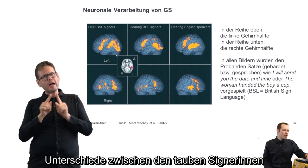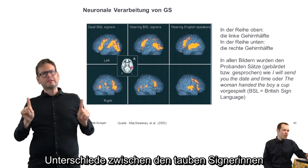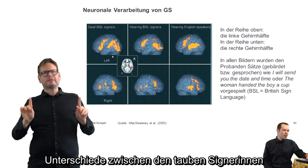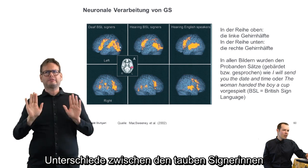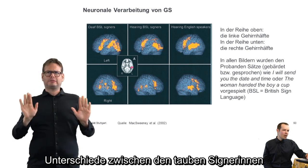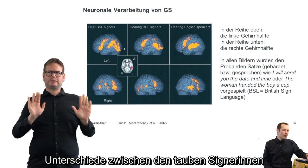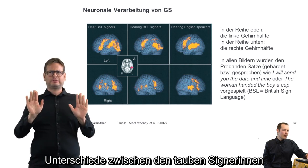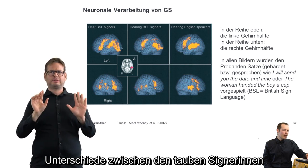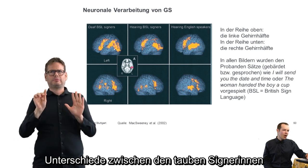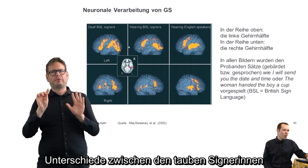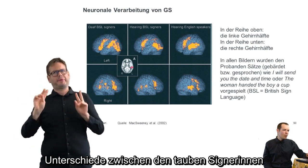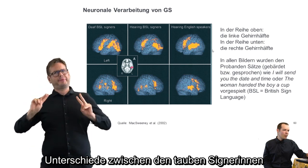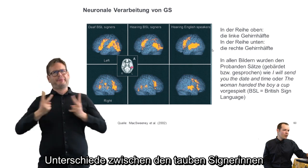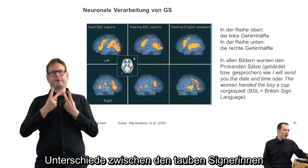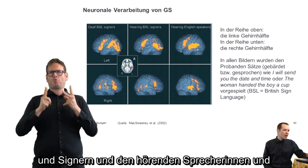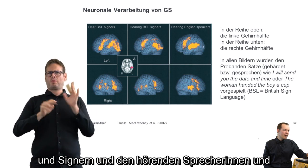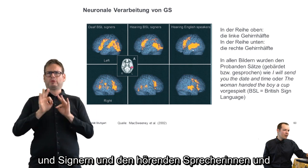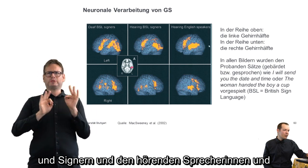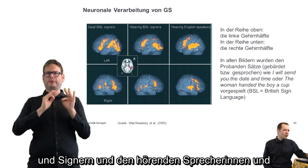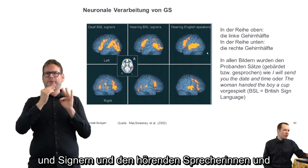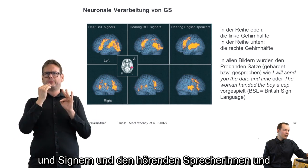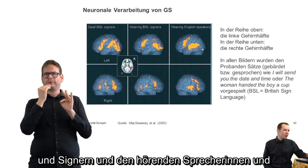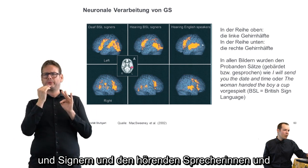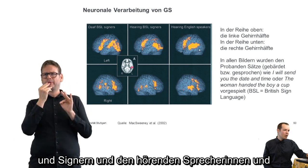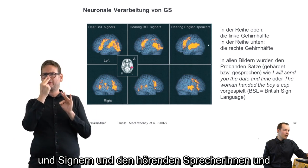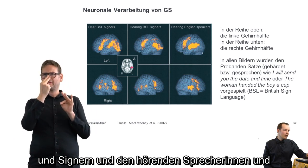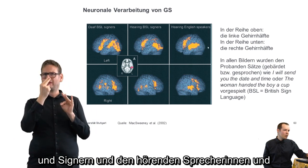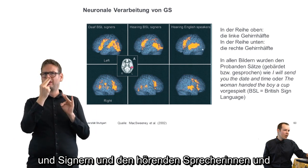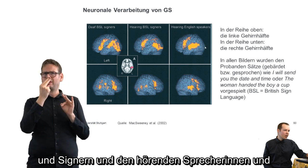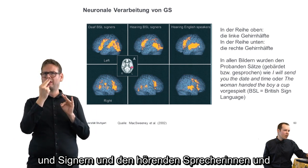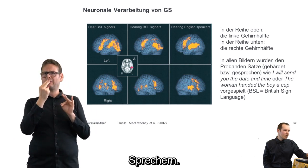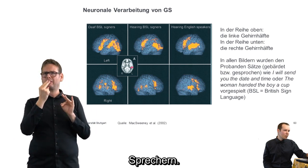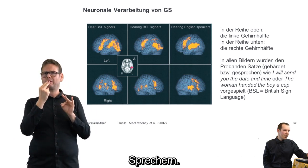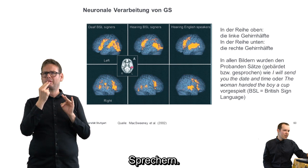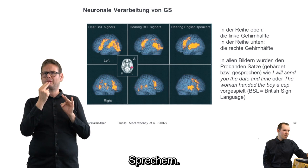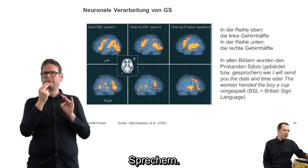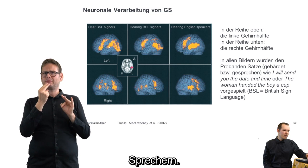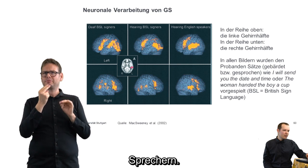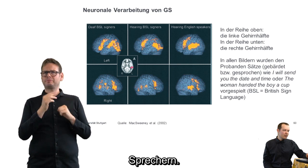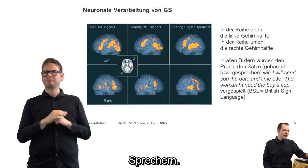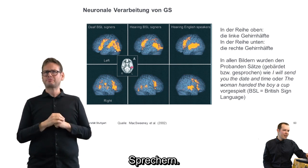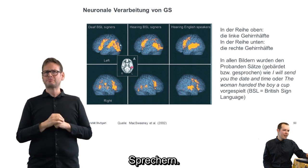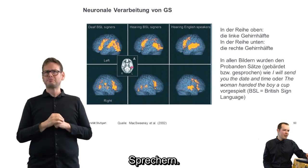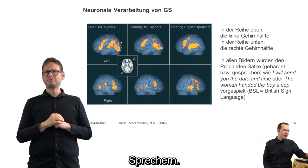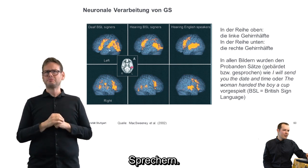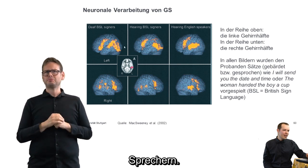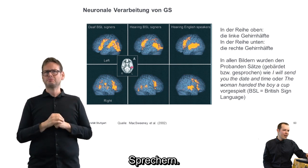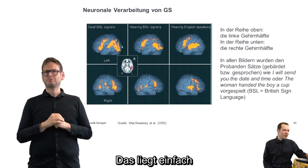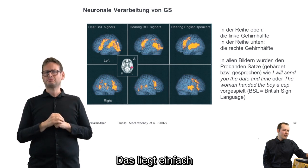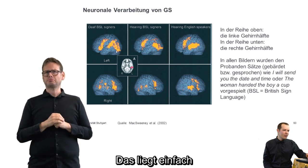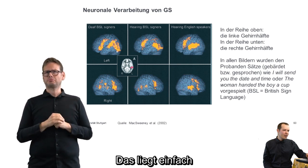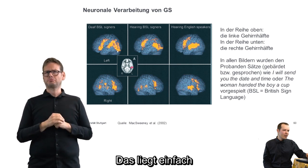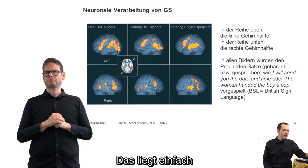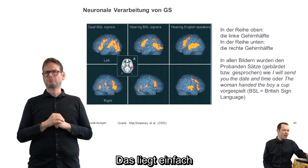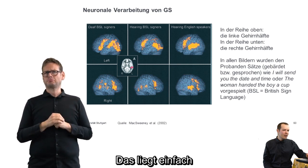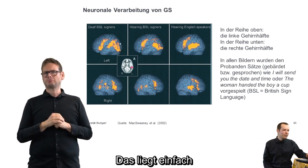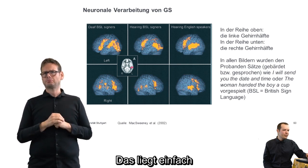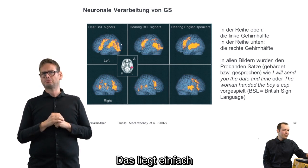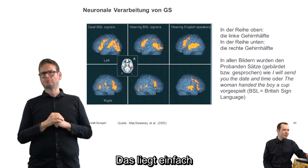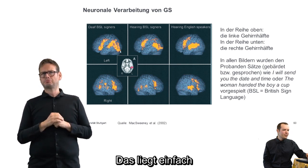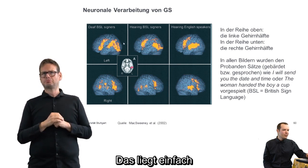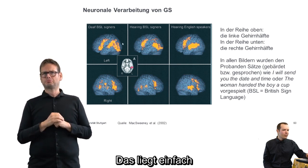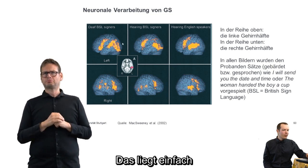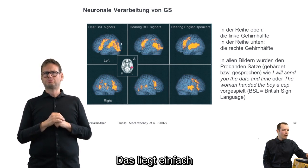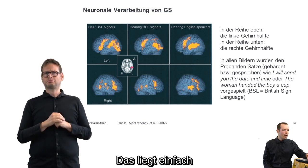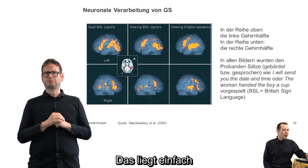zwischen den tauben Signern und den hörenden Sprecherinnen und Sprechern Signerinnen und Signern sollte ich vielleicht auch sagen